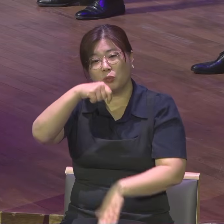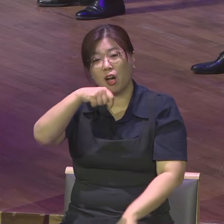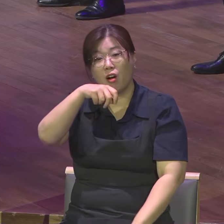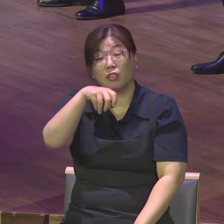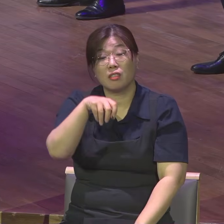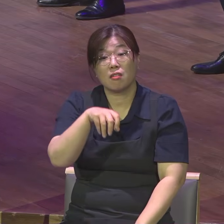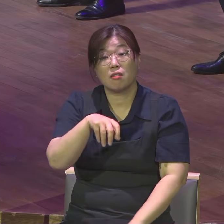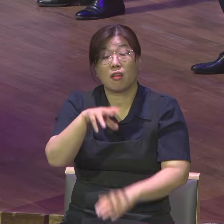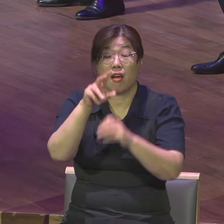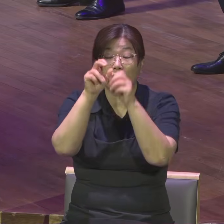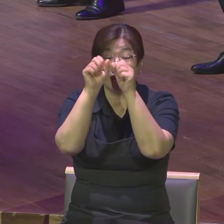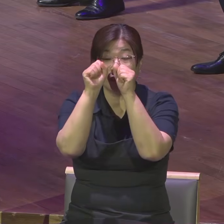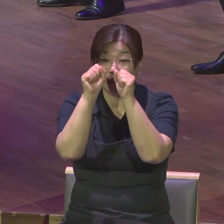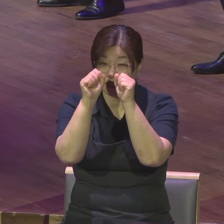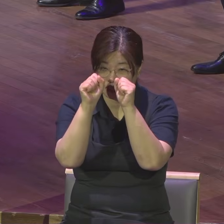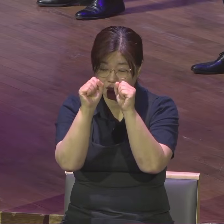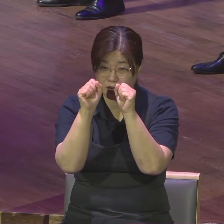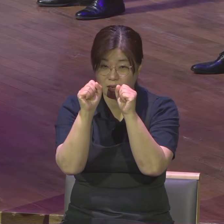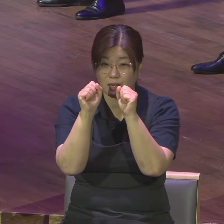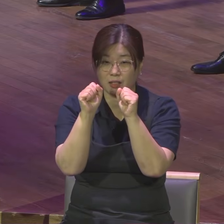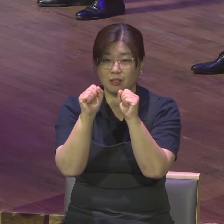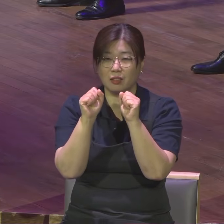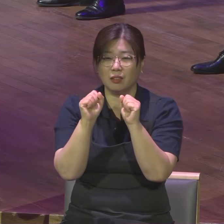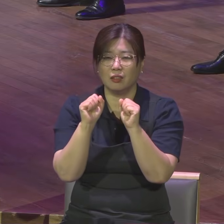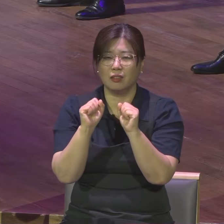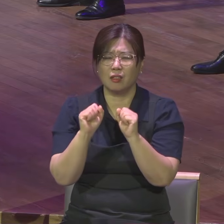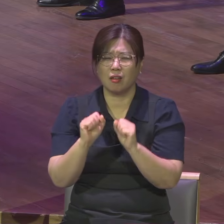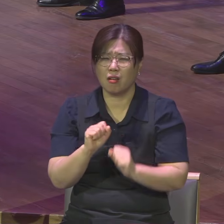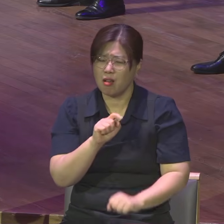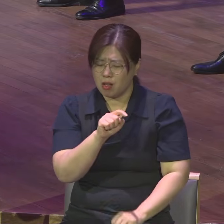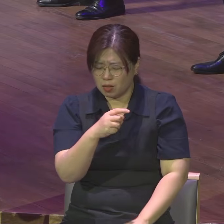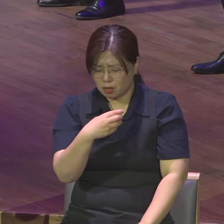주님 여기 계시기에